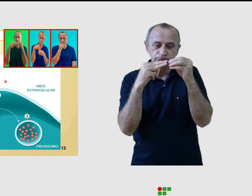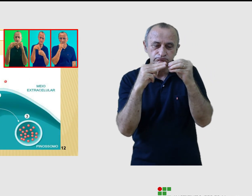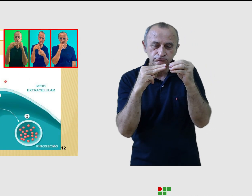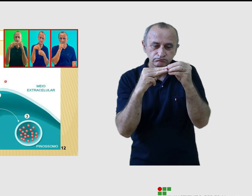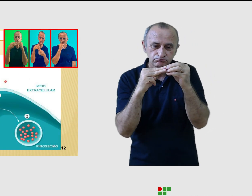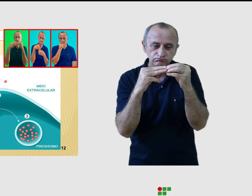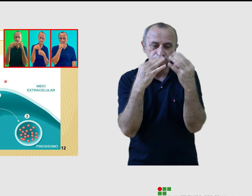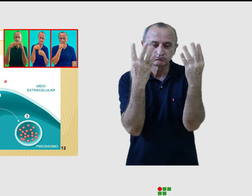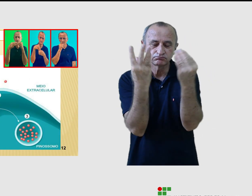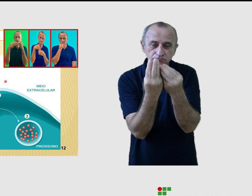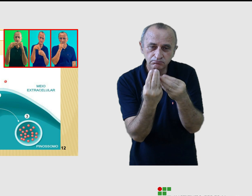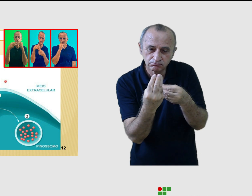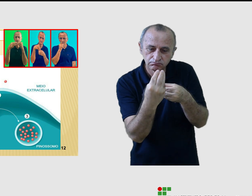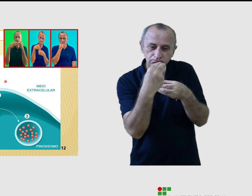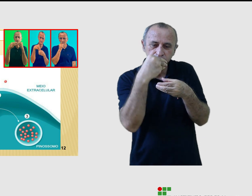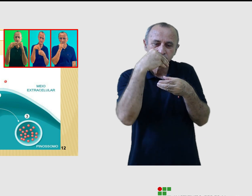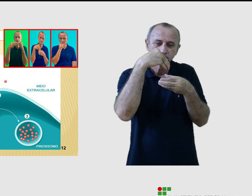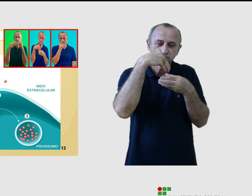Veja aqui,